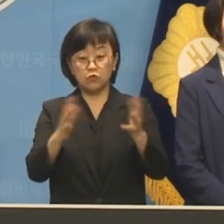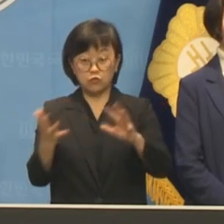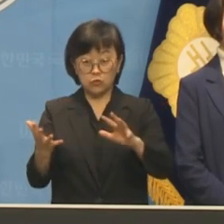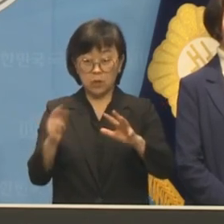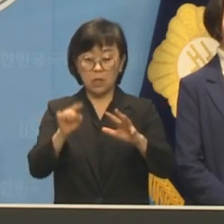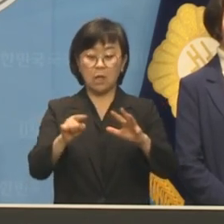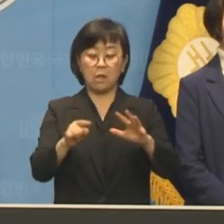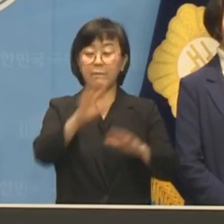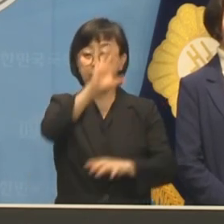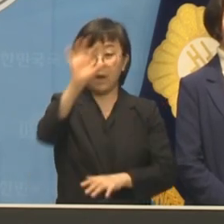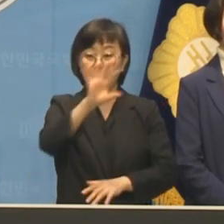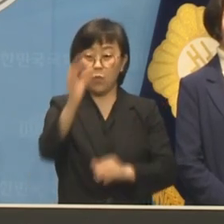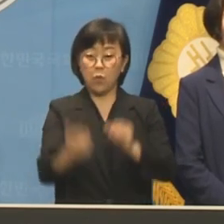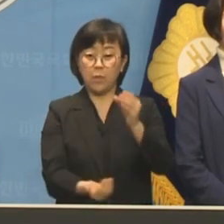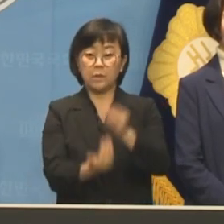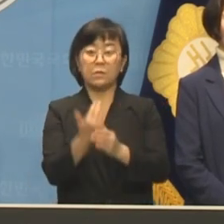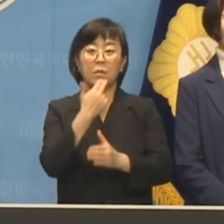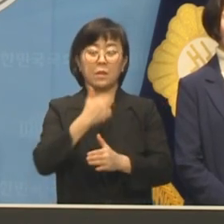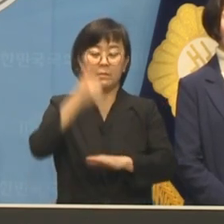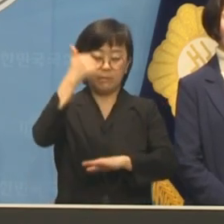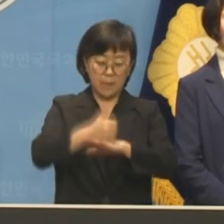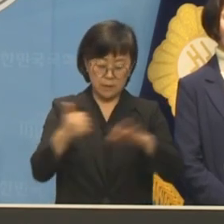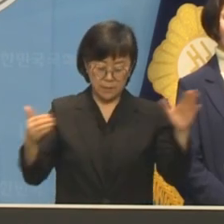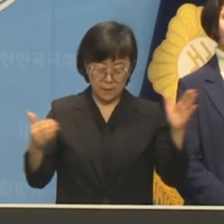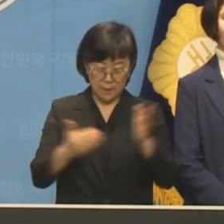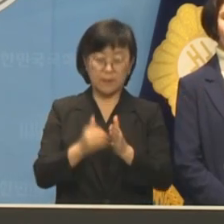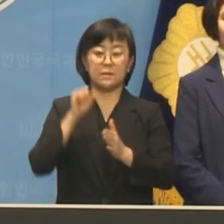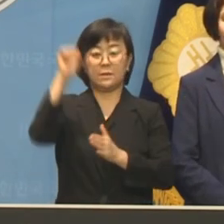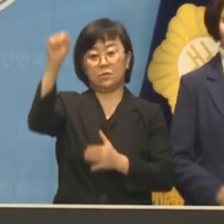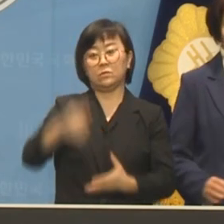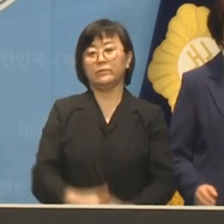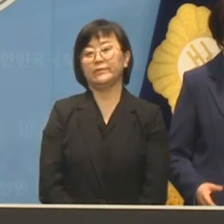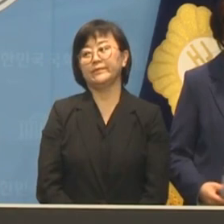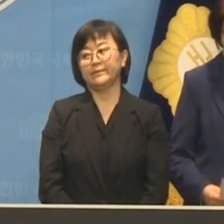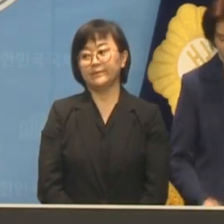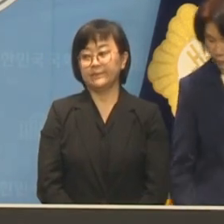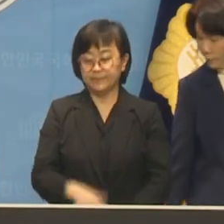반복되지 않도록 끝까지 투쟁을 하겠습니다. 감사합니다.